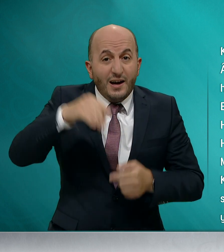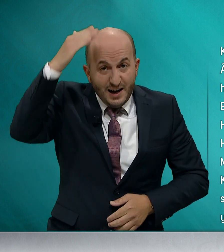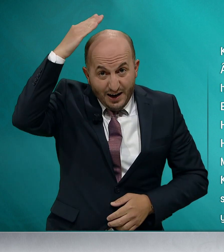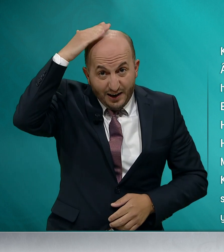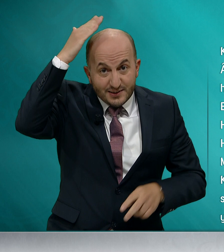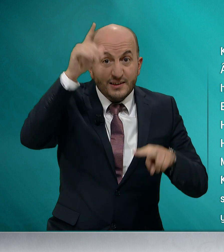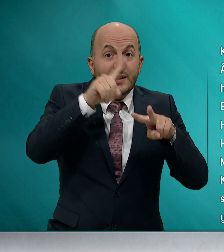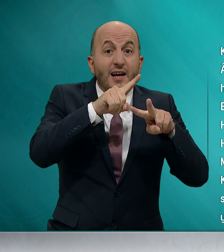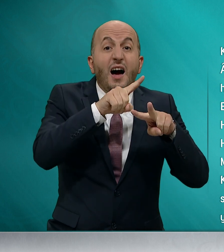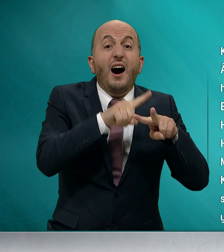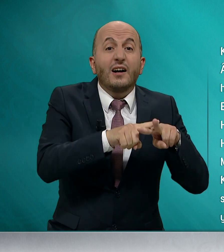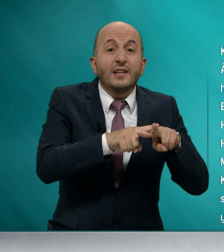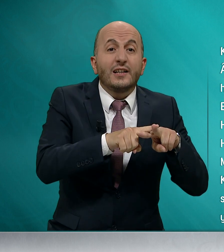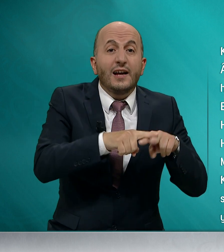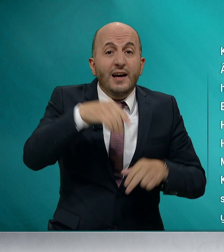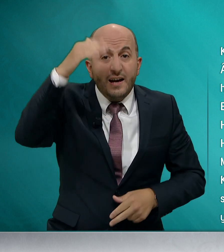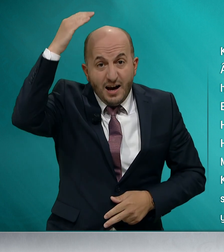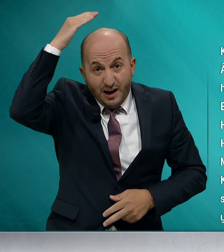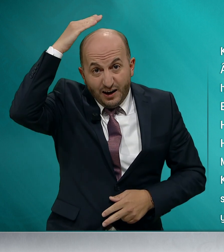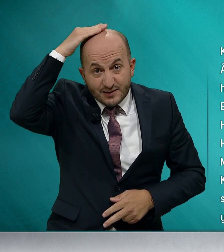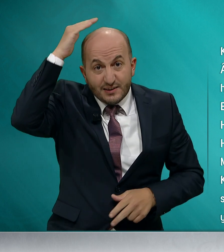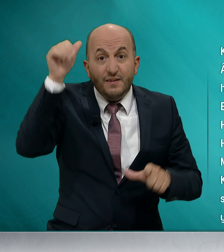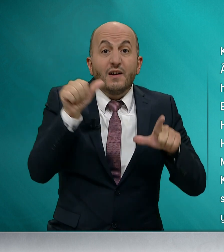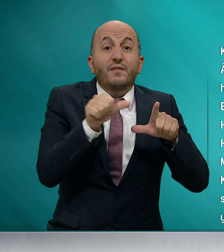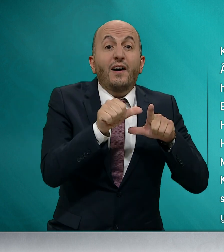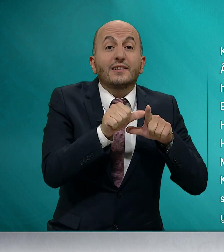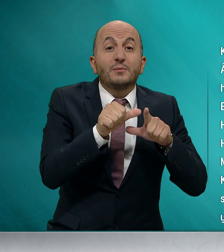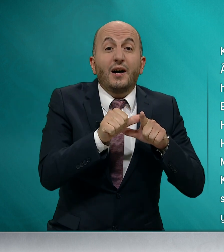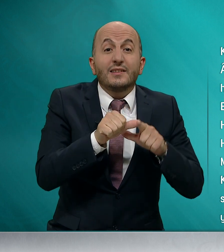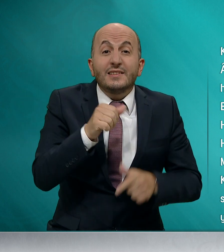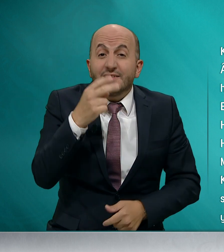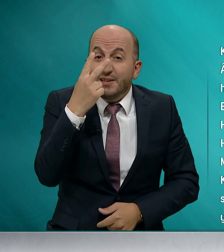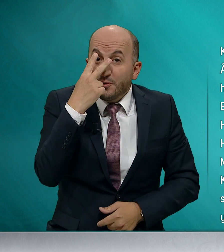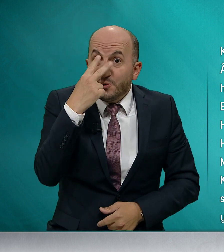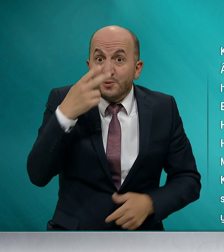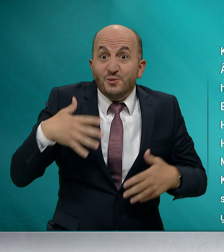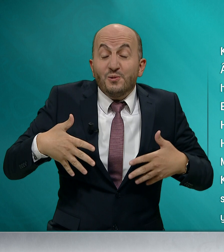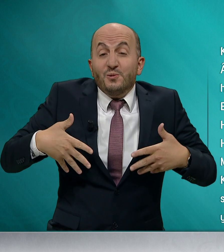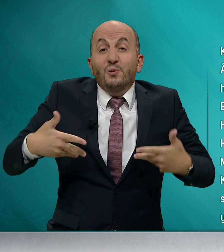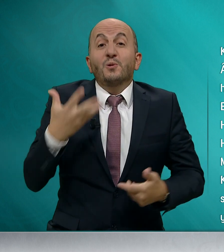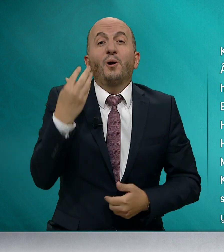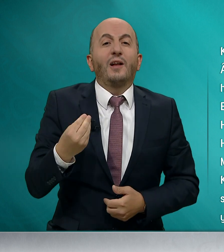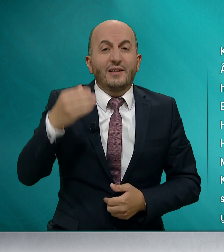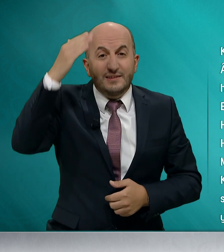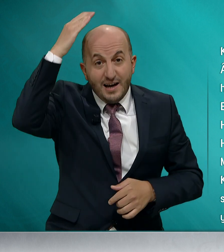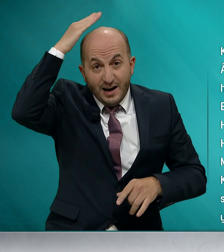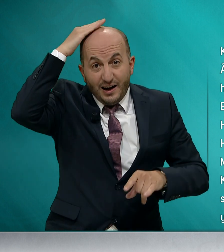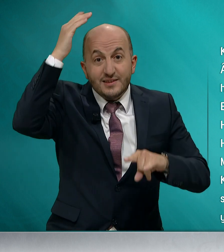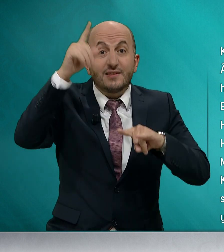ve Hazreti Ali ile Hazreti Fatıma'nın gözünün nuru